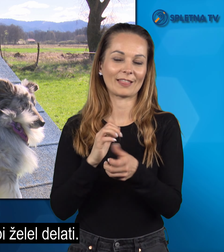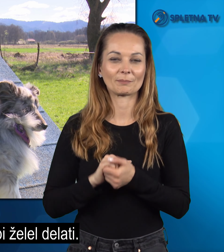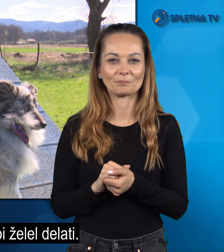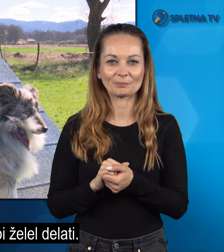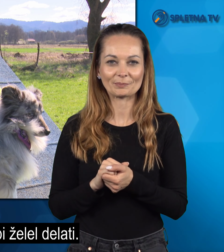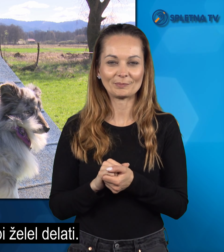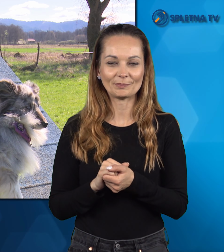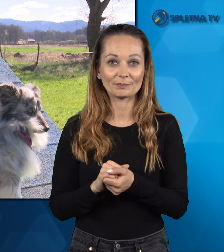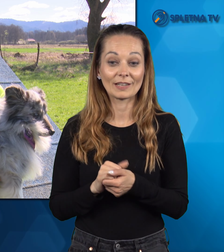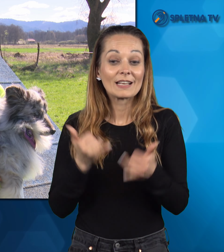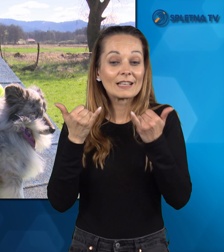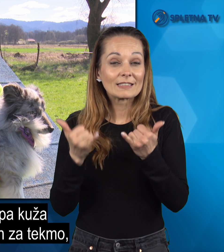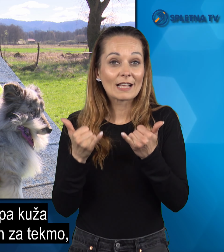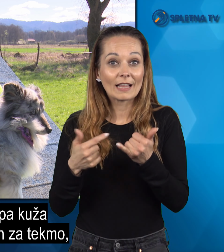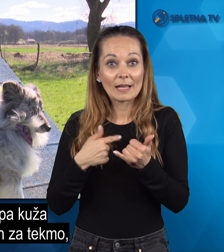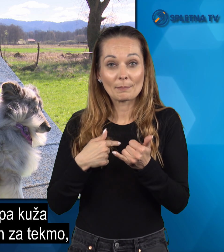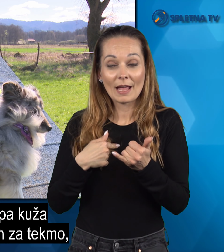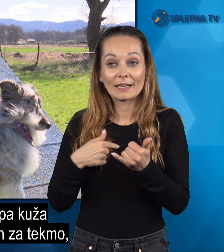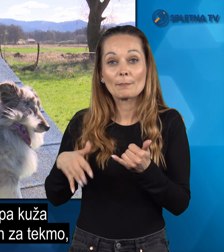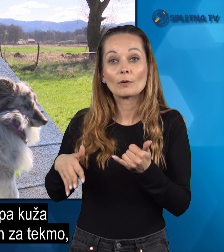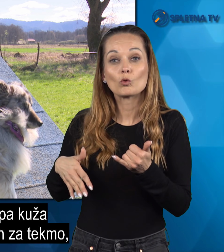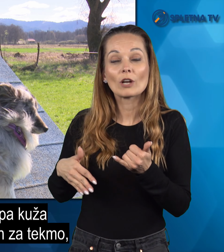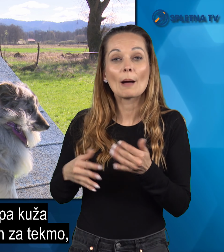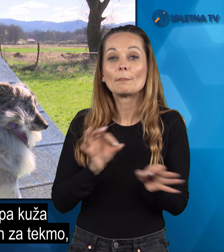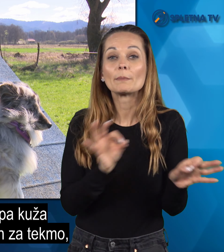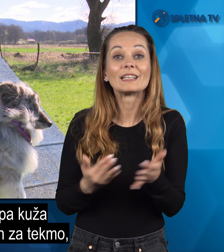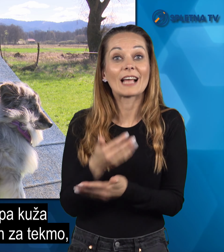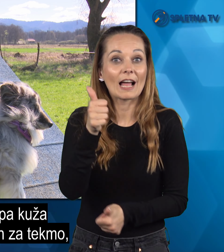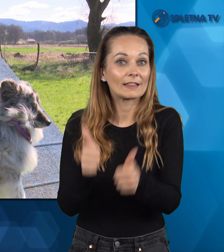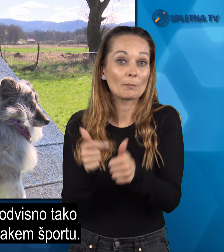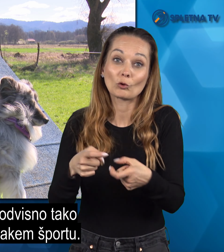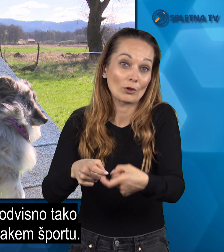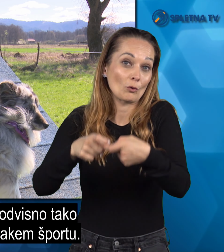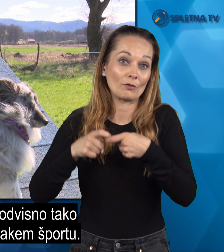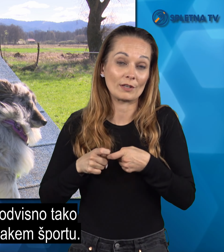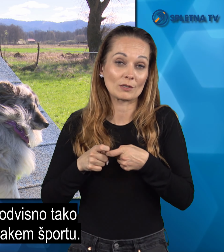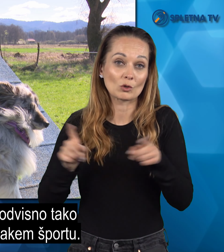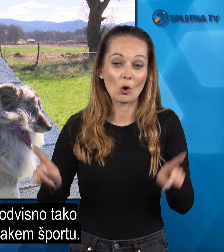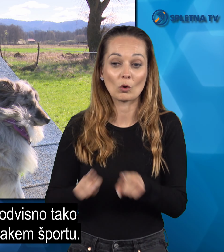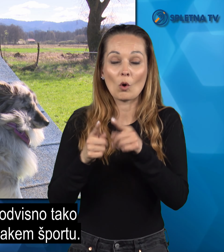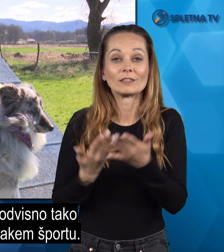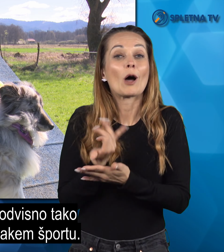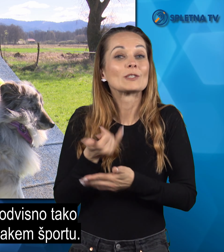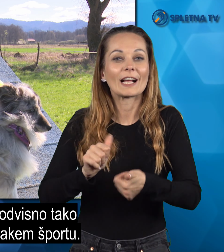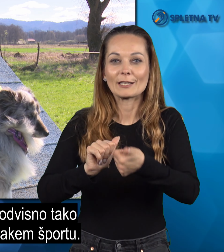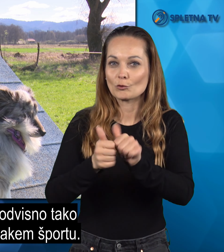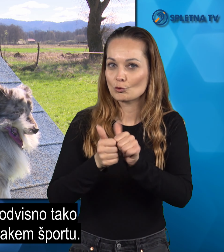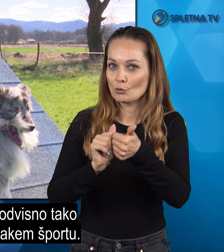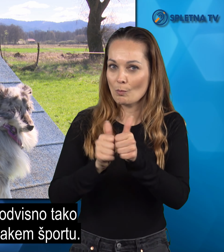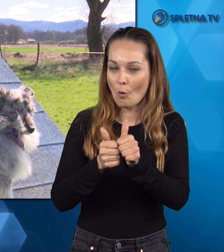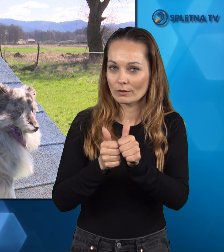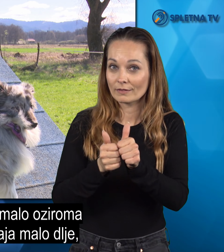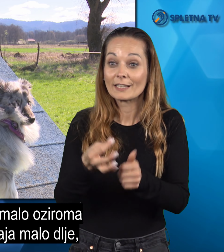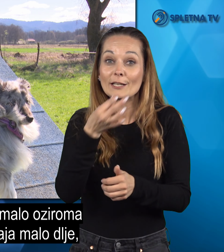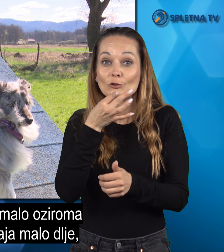želel delati. Zdaj, da je pa kuža pripravljen za tekmo, je pa čisto odvisno, tako kot pri vsakem